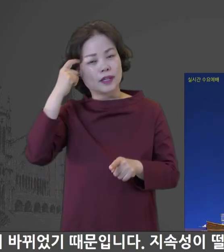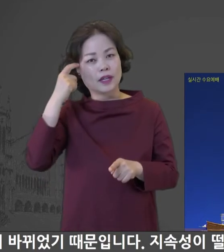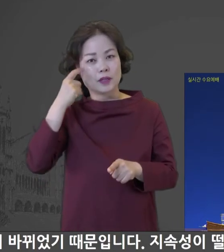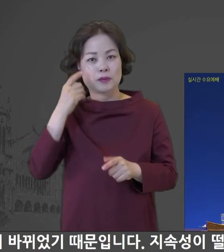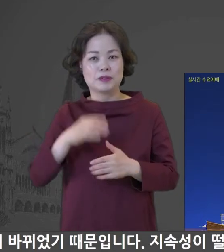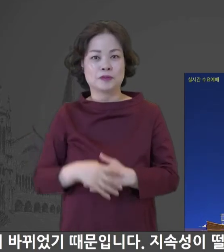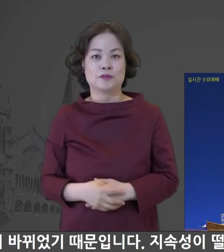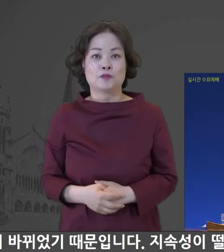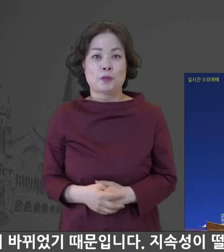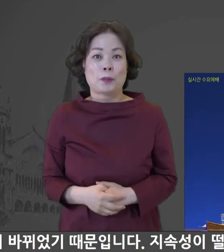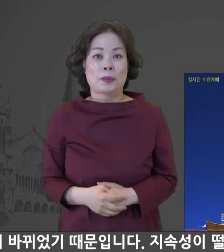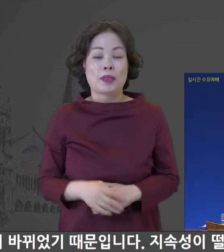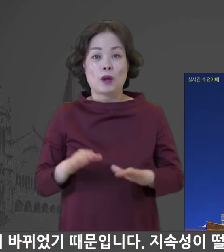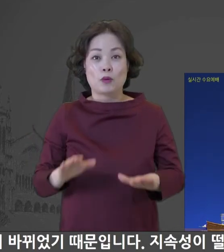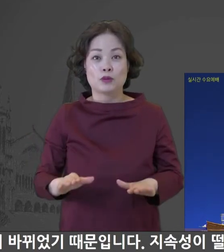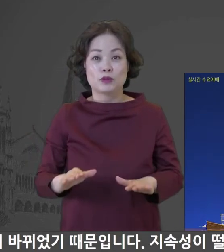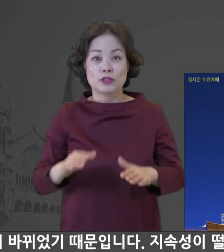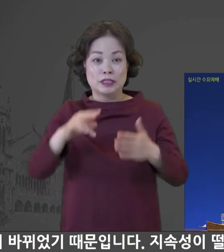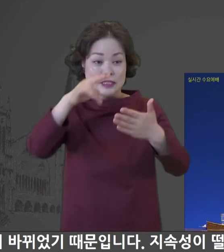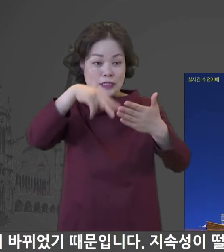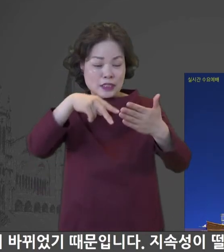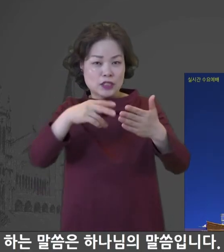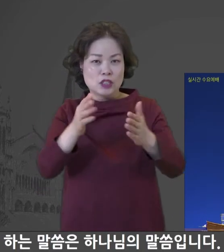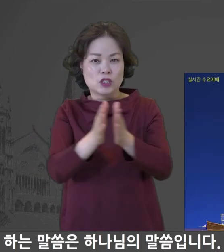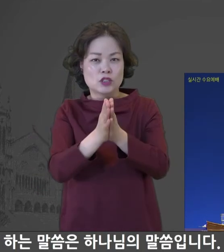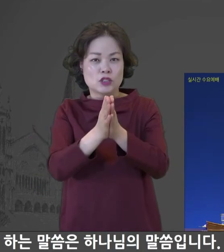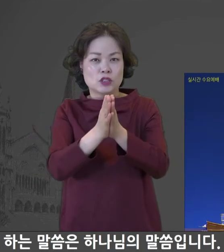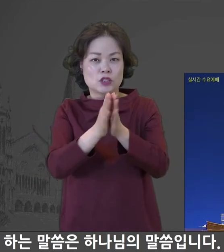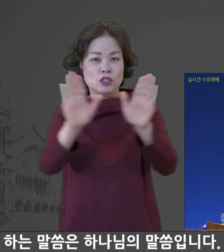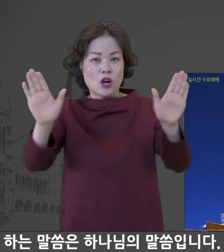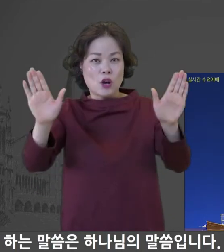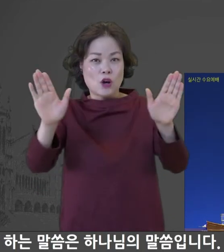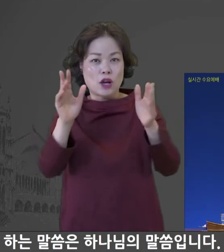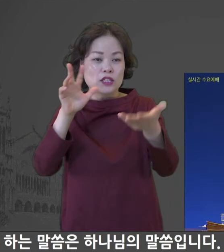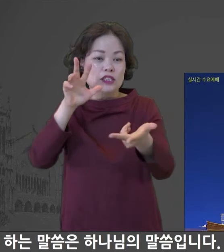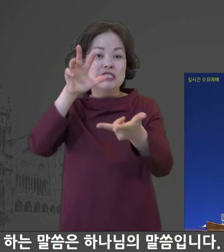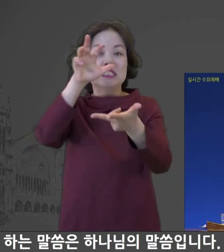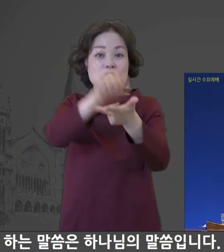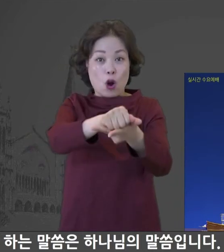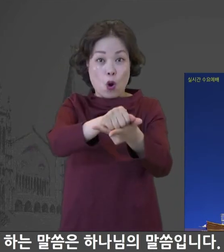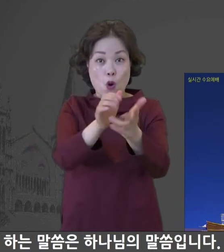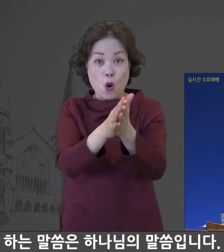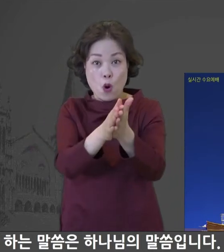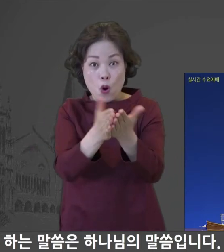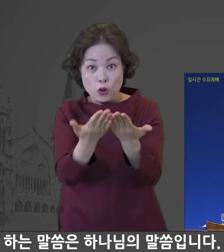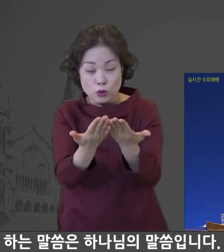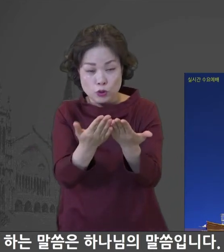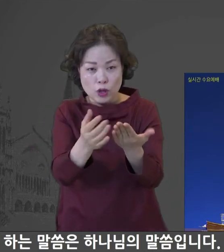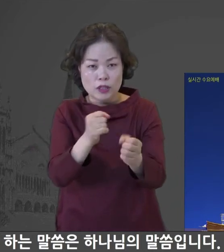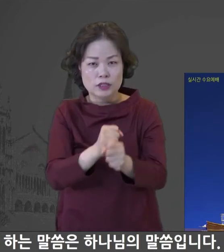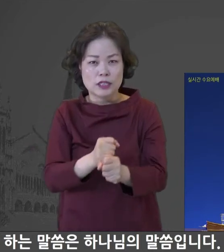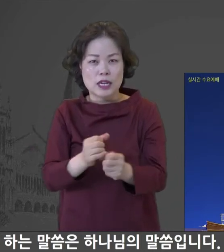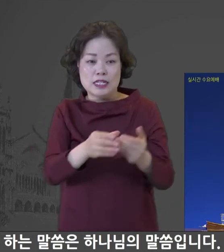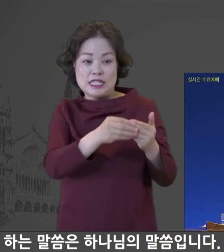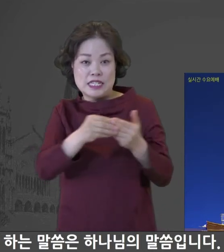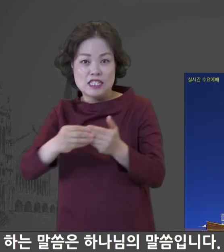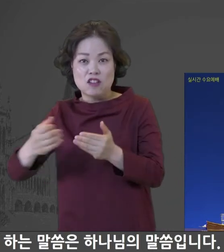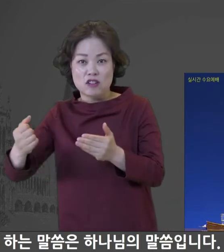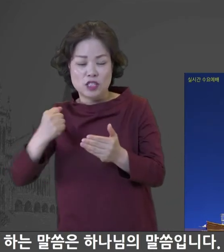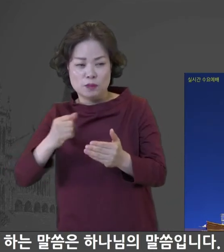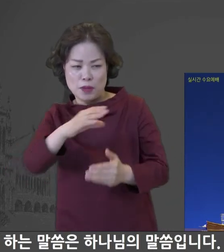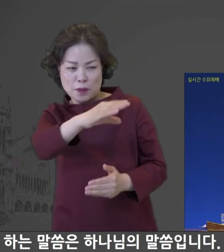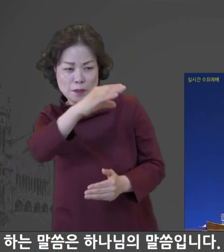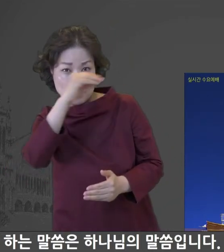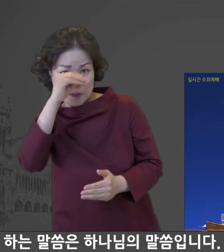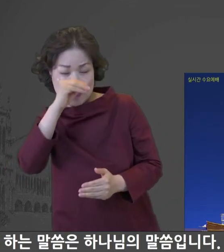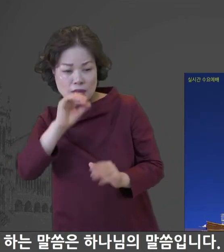하겠습니다. 오늘 우리가 읽은 본문 여호수아서는 보통 리더십의 교본이거나 혹은 이 땅을